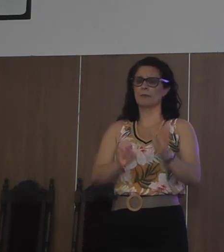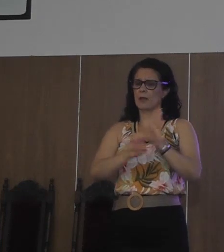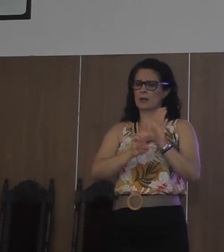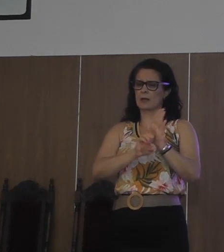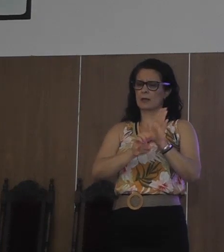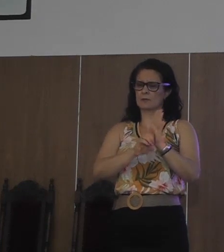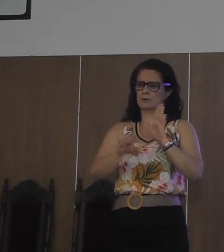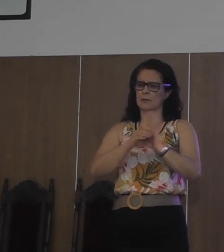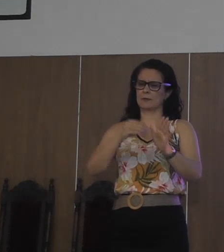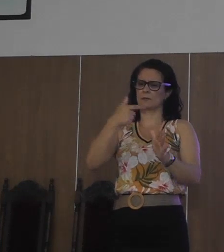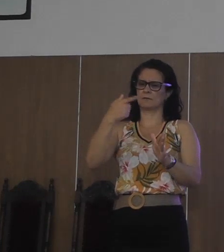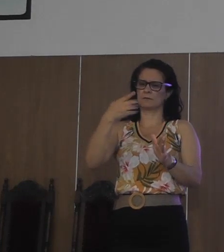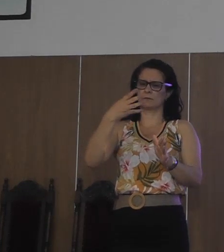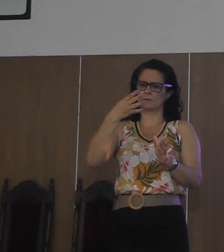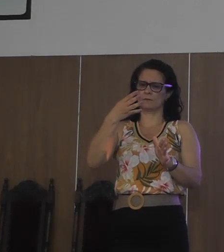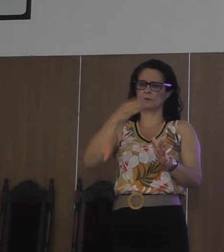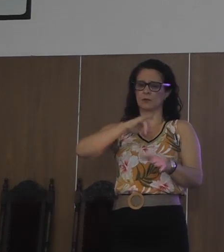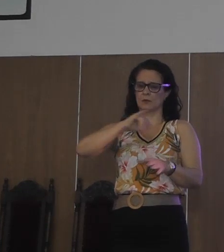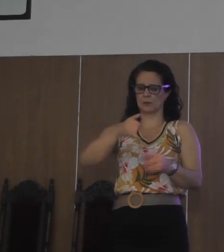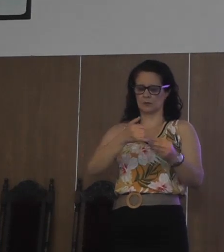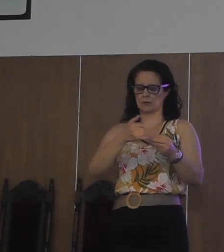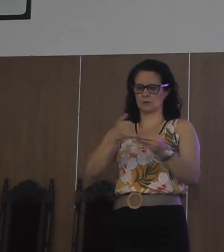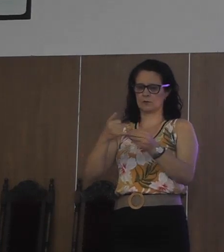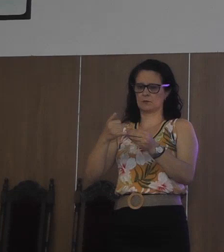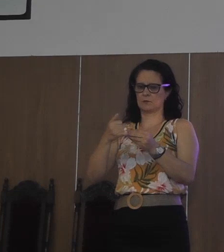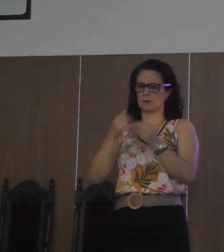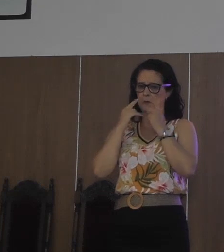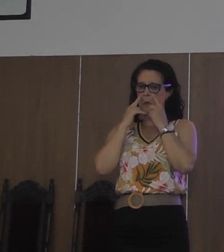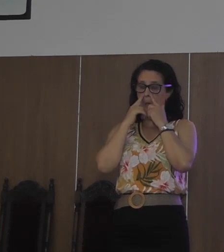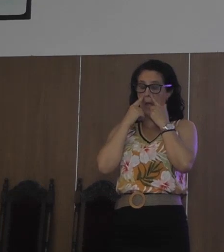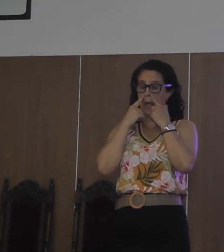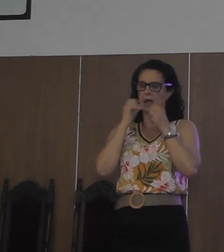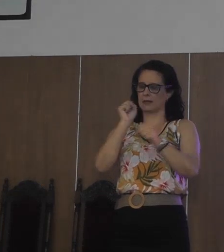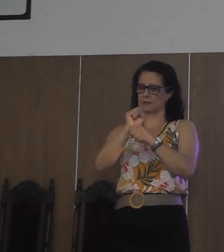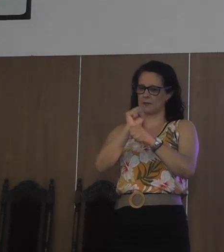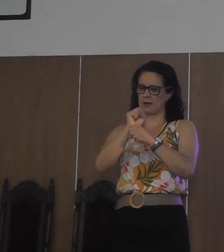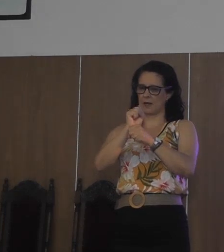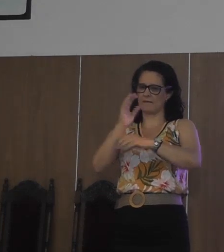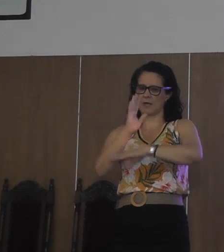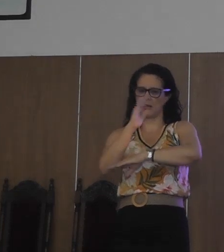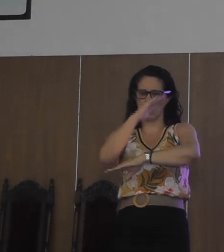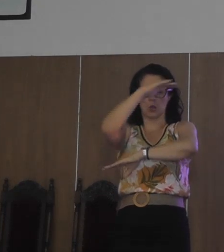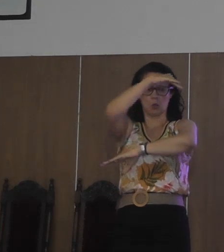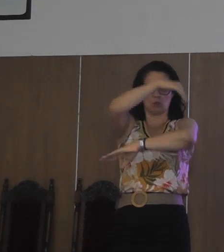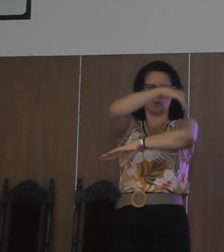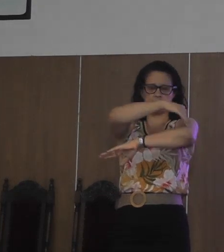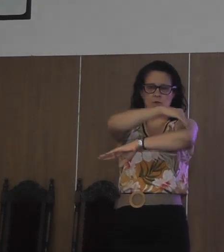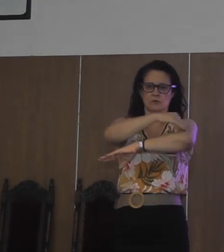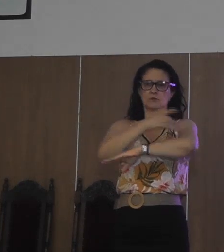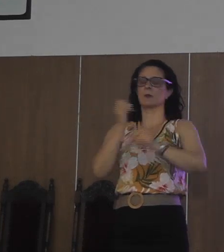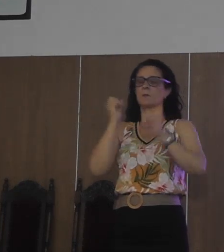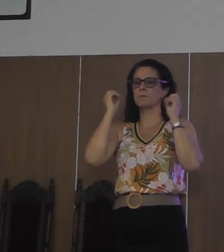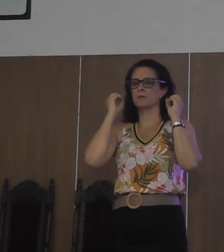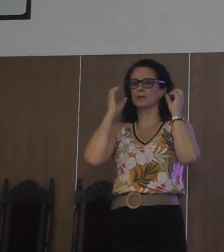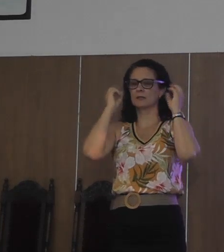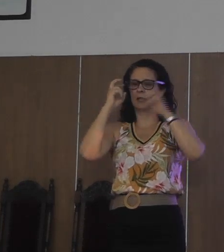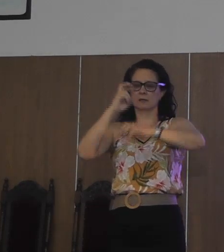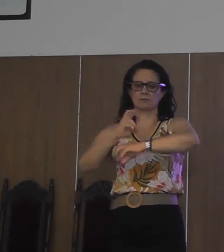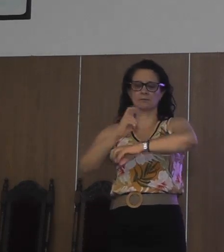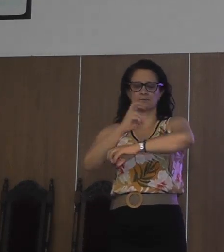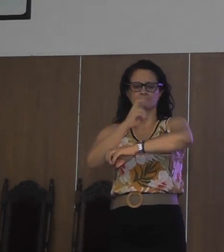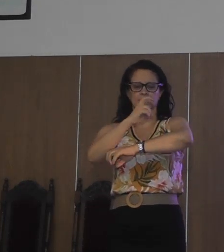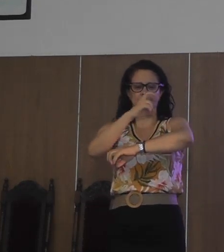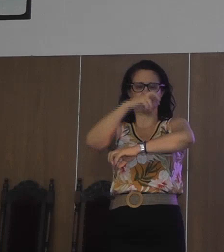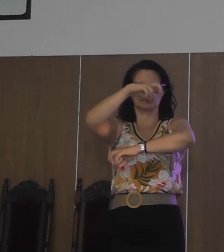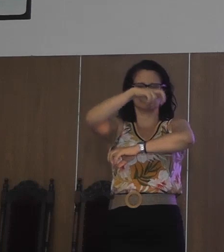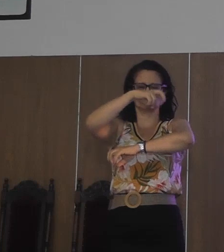que Josué aguardava embaixo no monte, enquanto o seu líder Moisés estava em cima clamando a Deus em prol